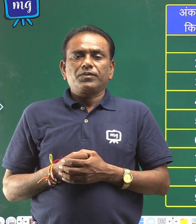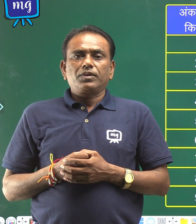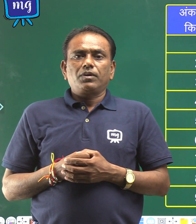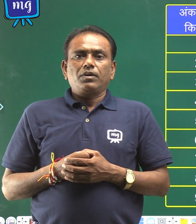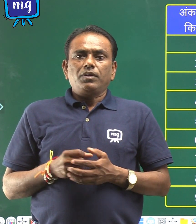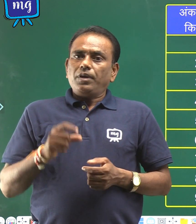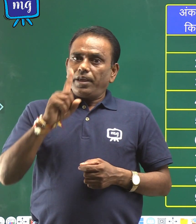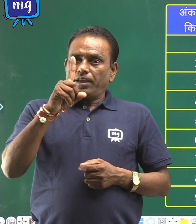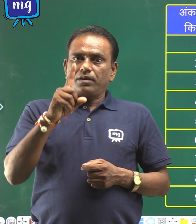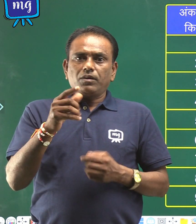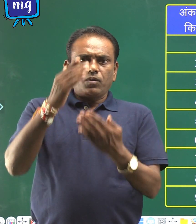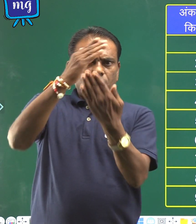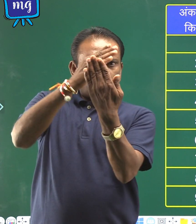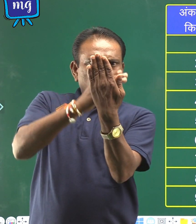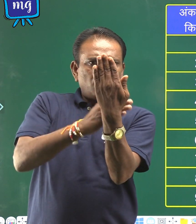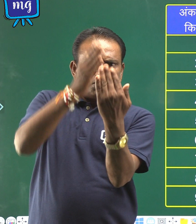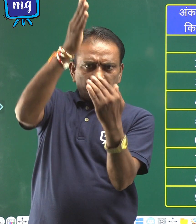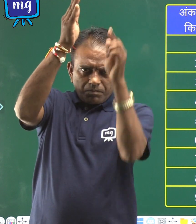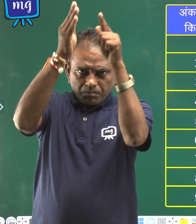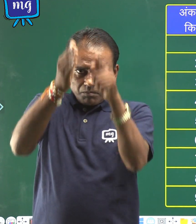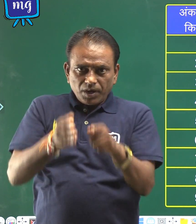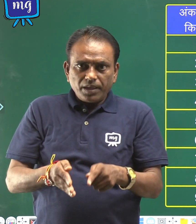इसका एक कॉलम बनाएंगे।